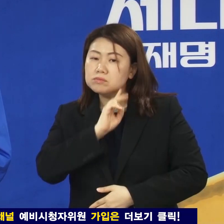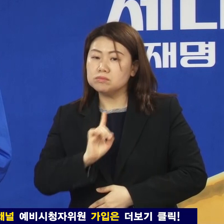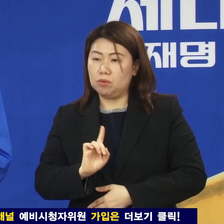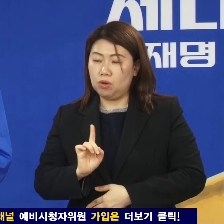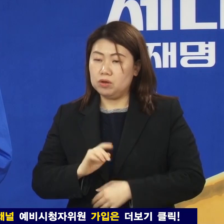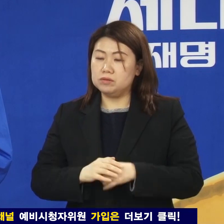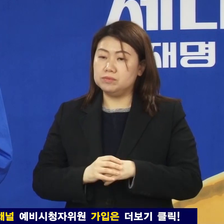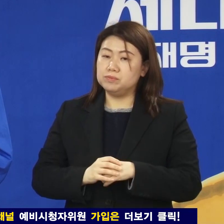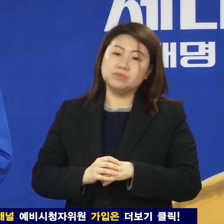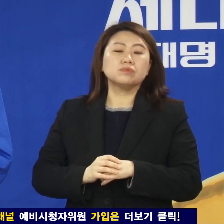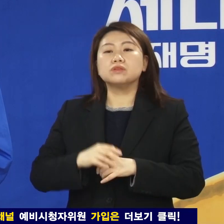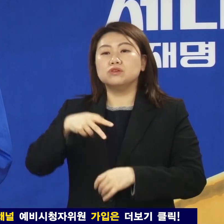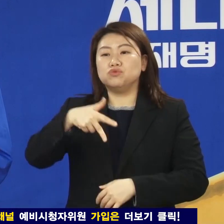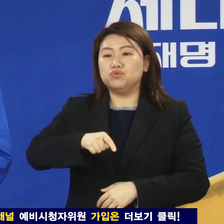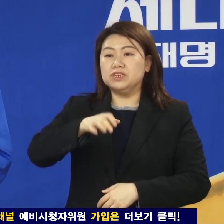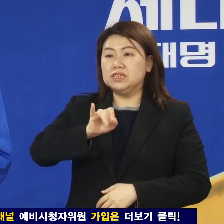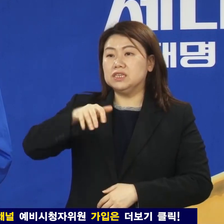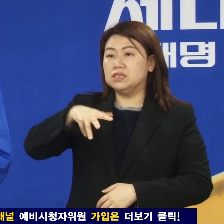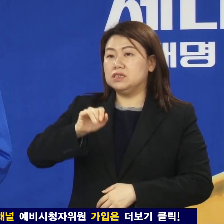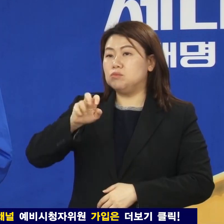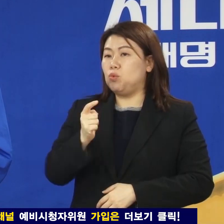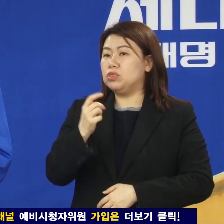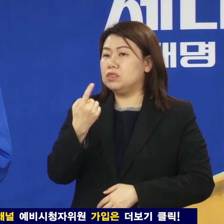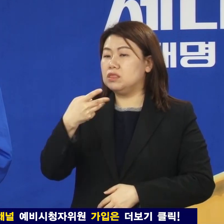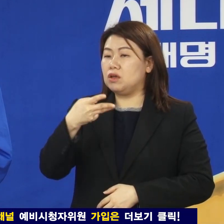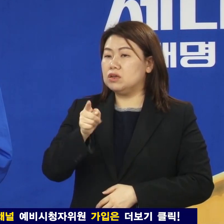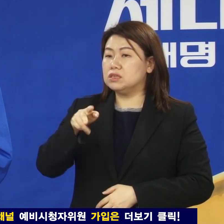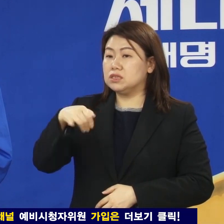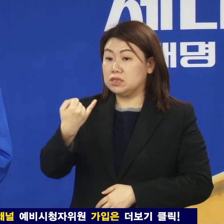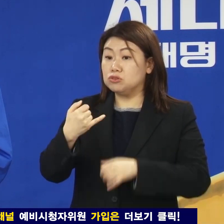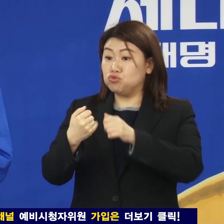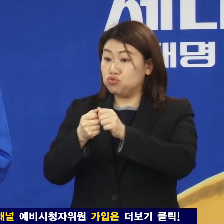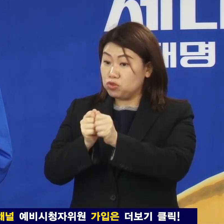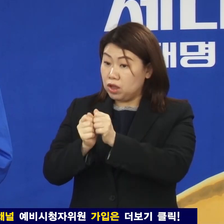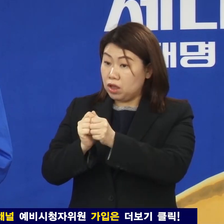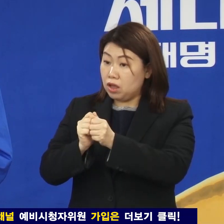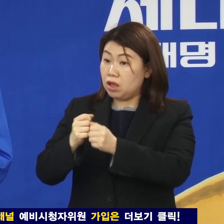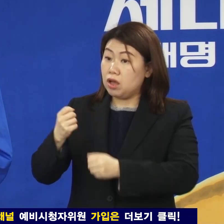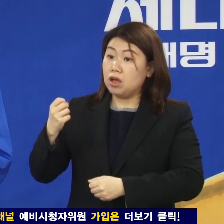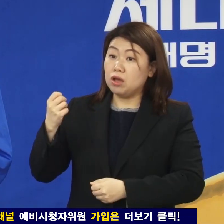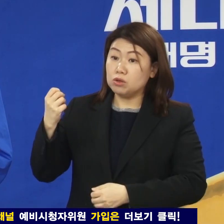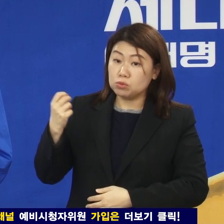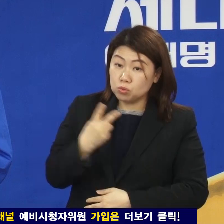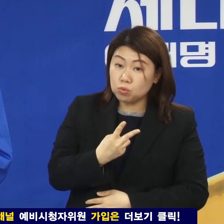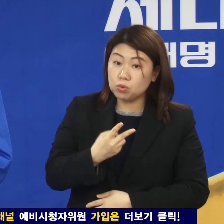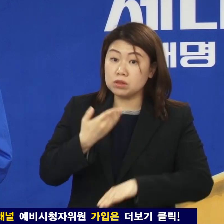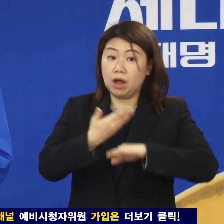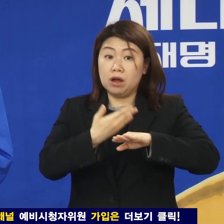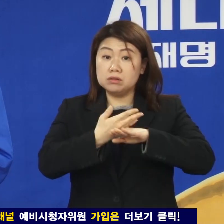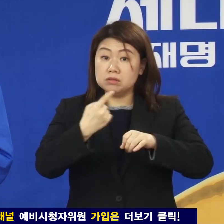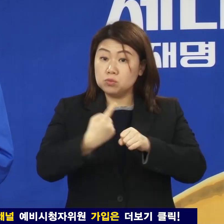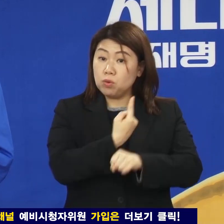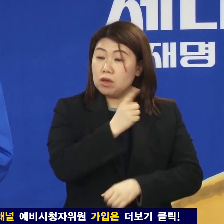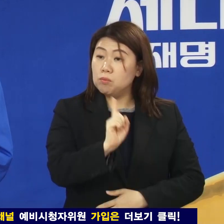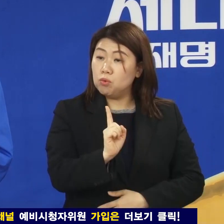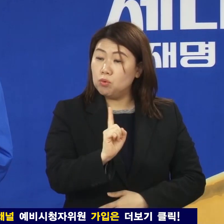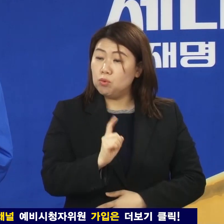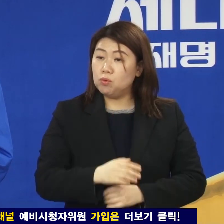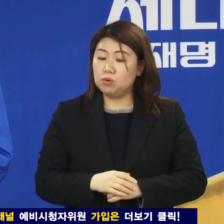도이치모터스 주가조작 사건 의혹 에 이어 또 다른 작전 중에 썼다는 워디 제기 되었습니다